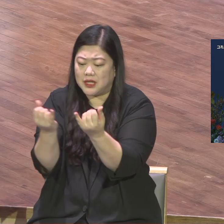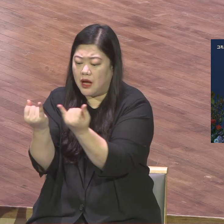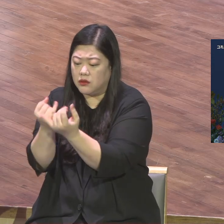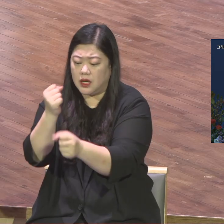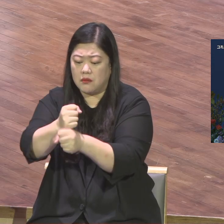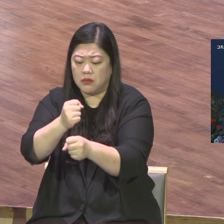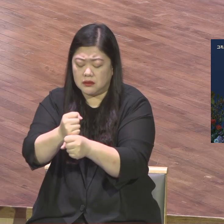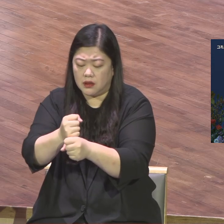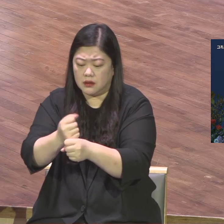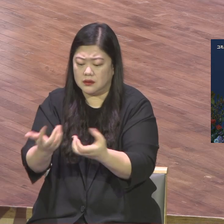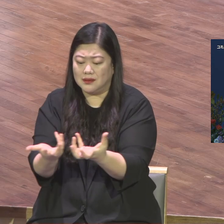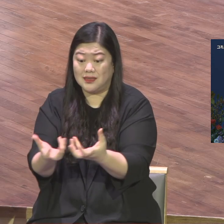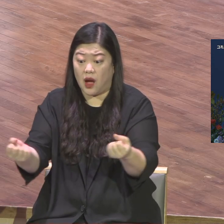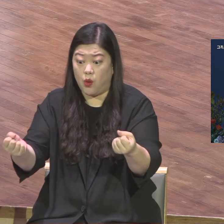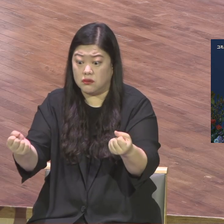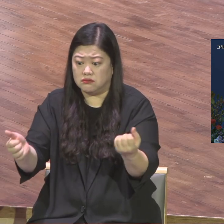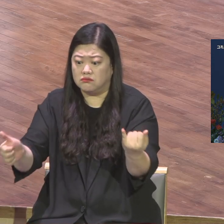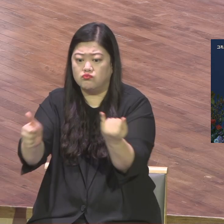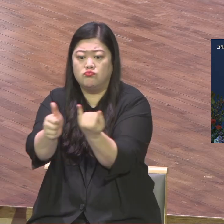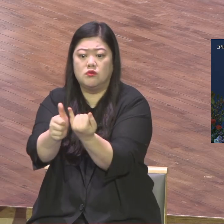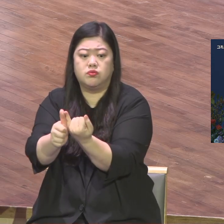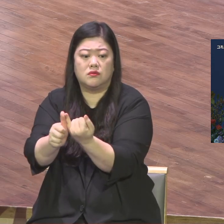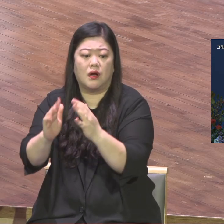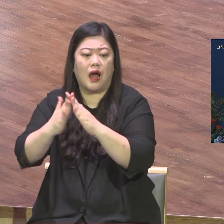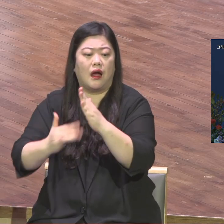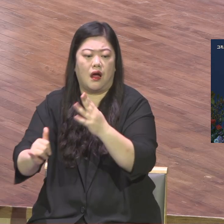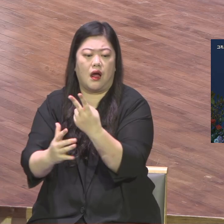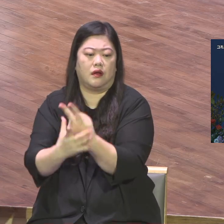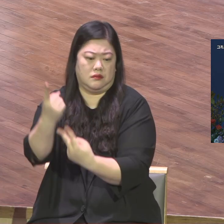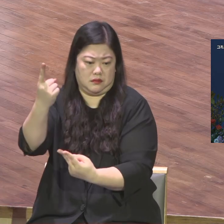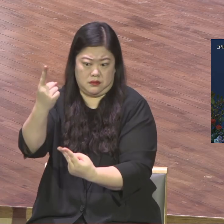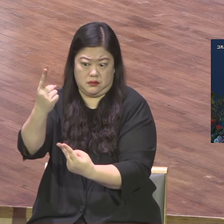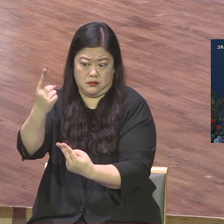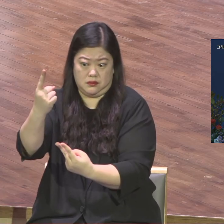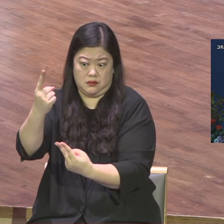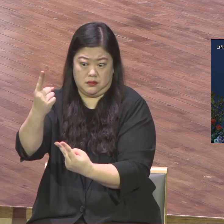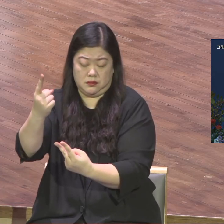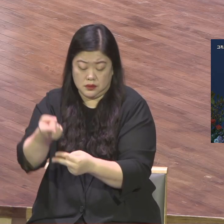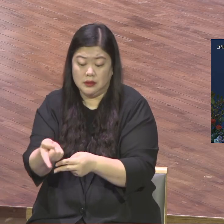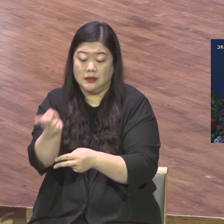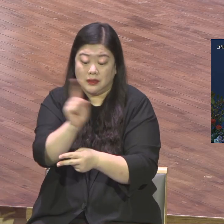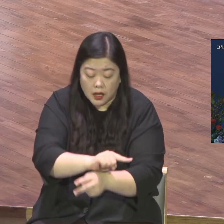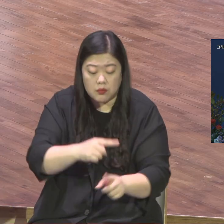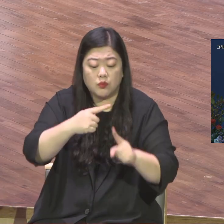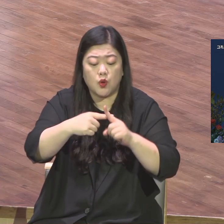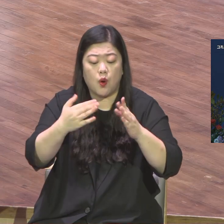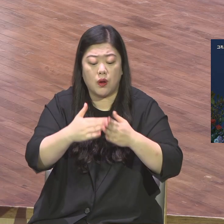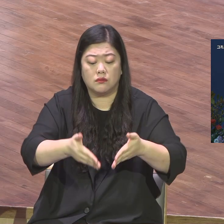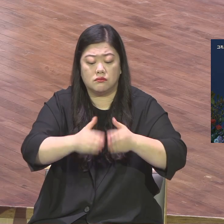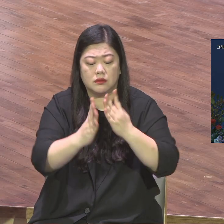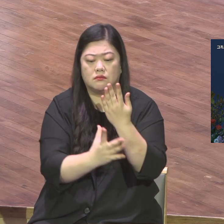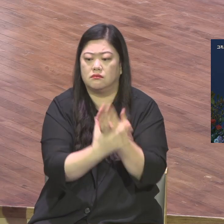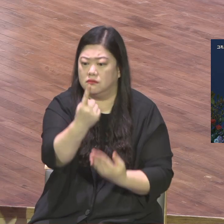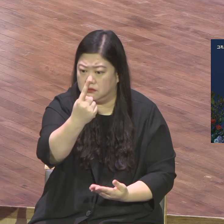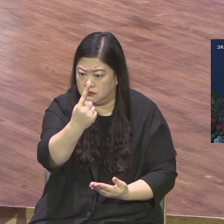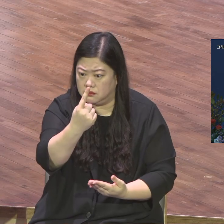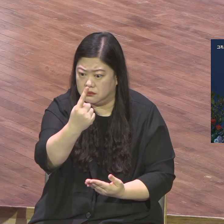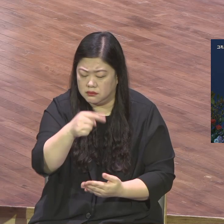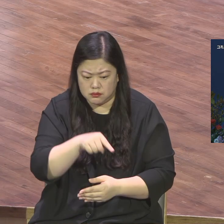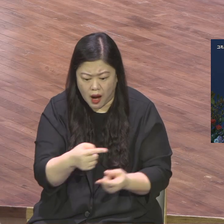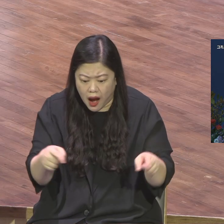두 공동체를 하나님이 직접 세우셨는데 하나님의 나라에 힘차게